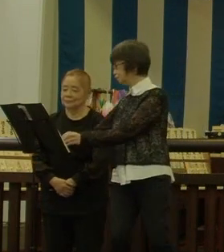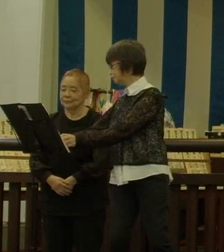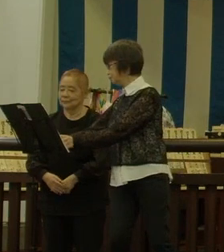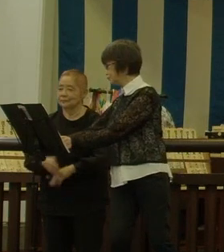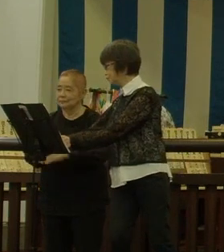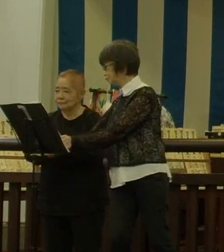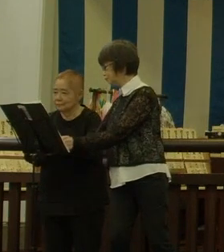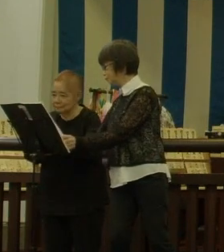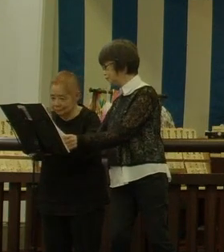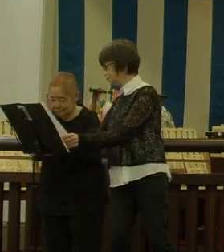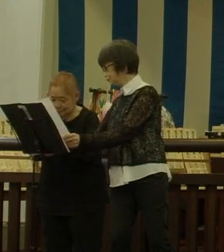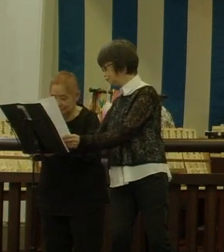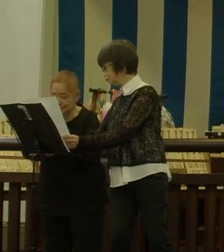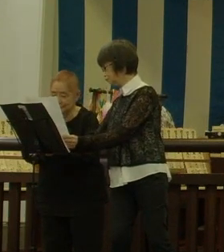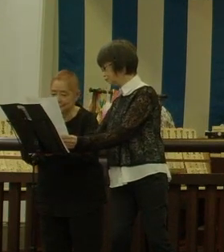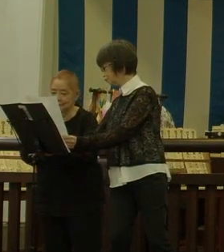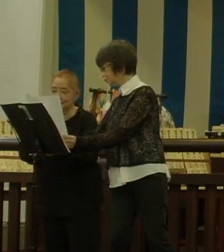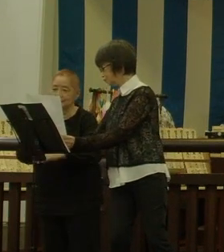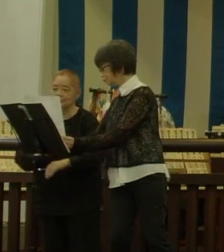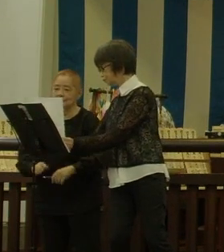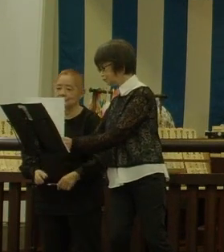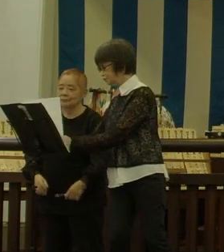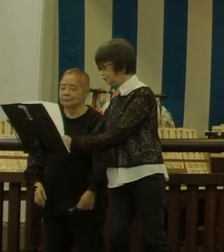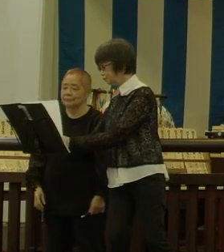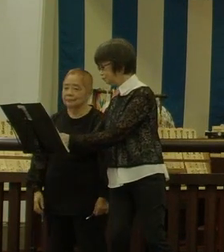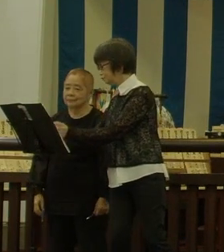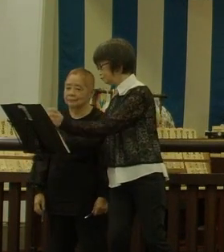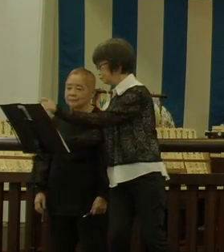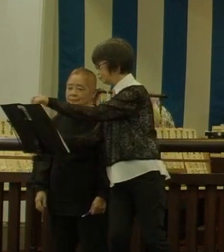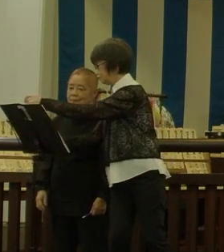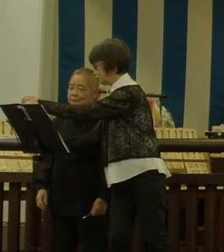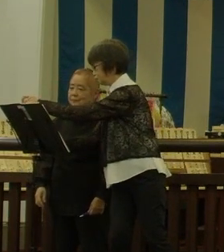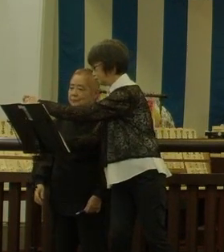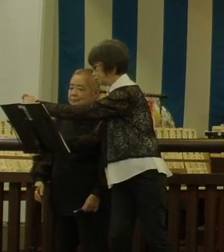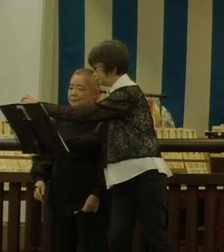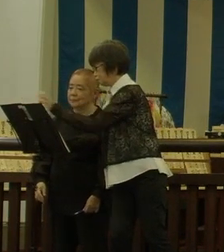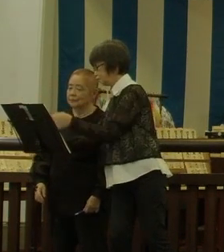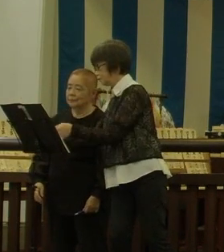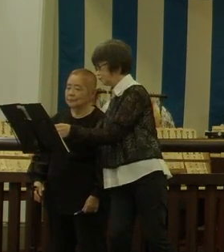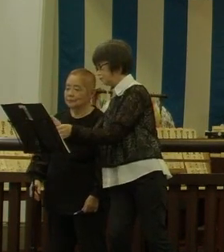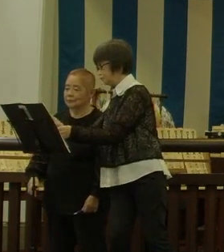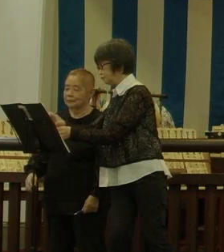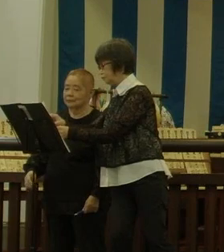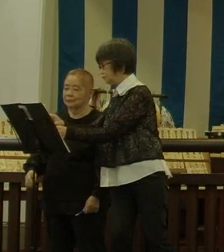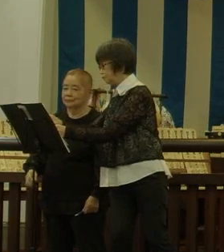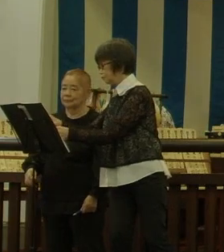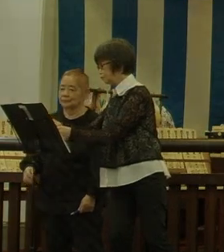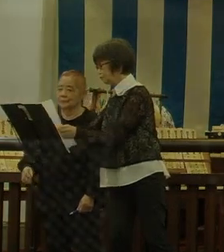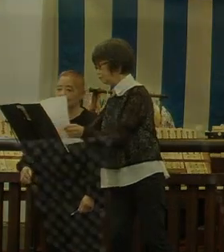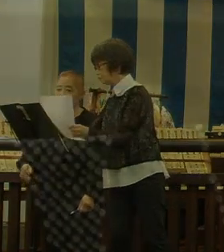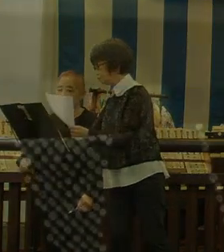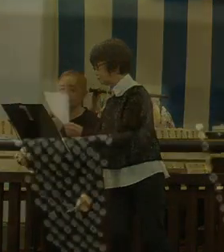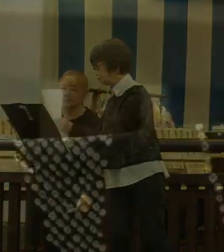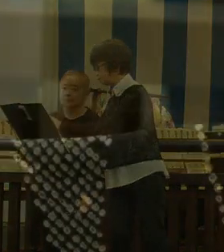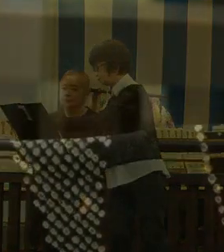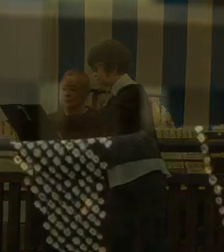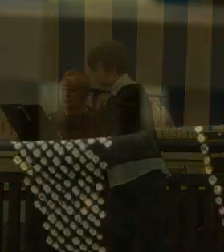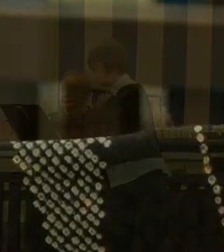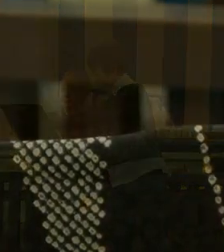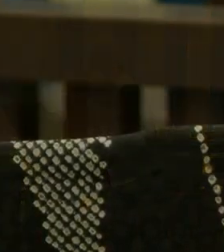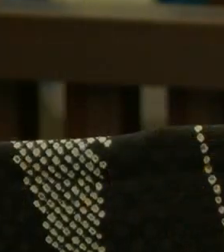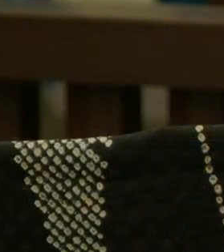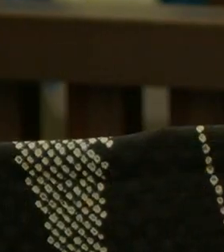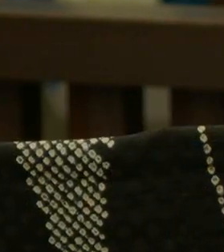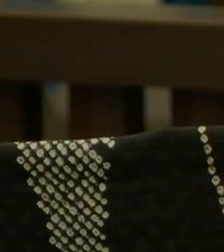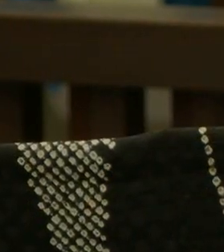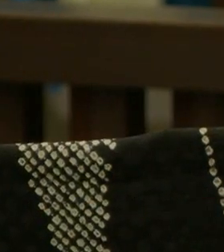ありがとうございます、次はですね、ミキさんにピアノ伴奏をお願いして、